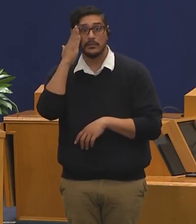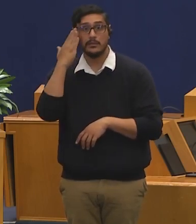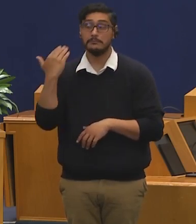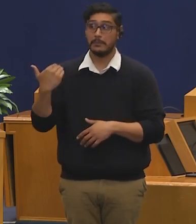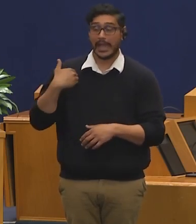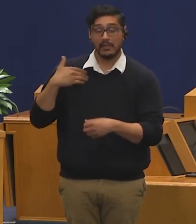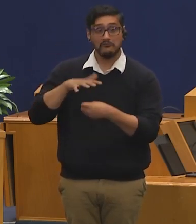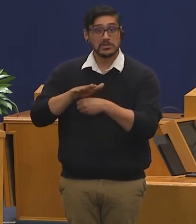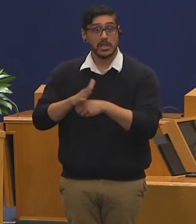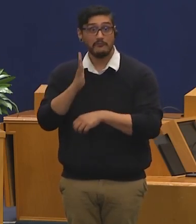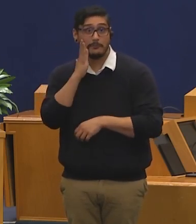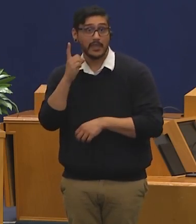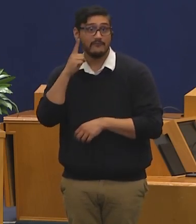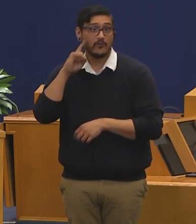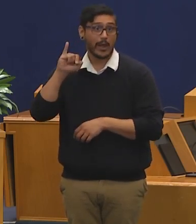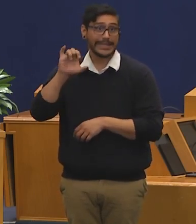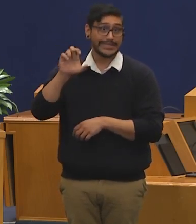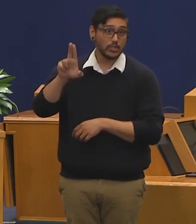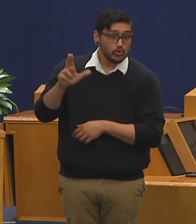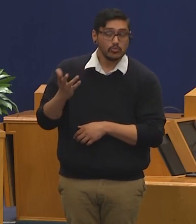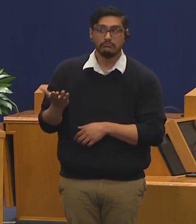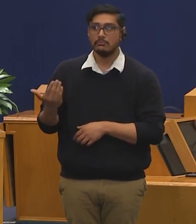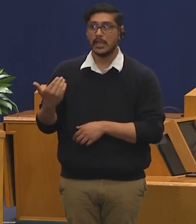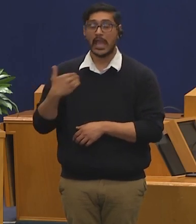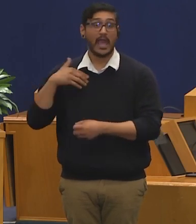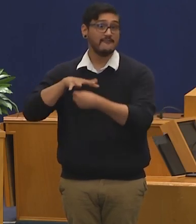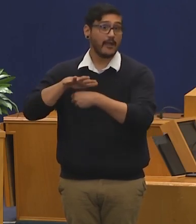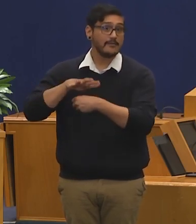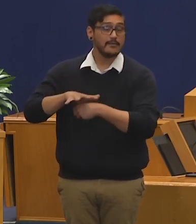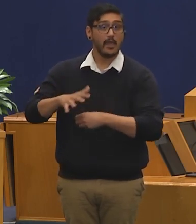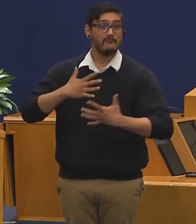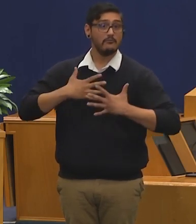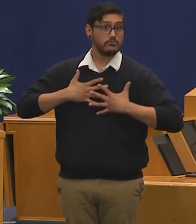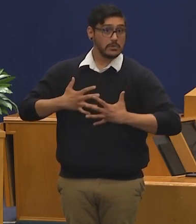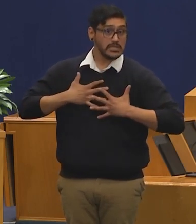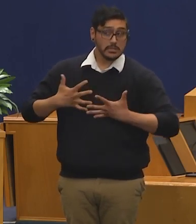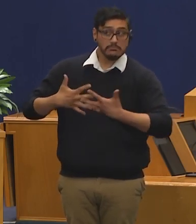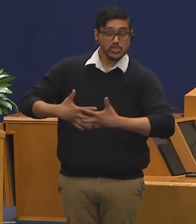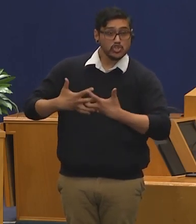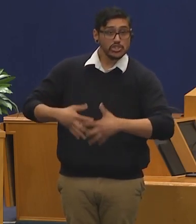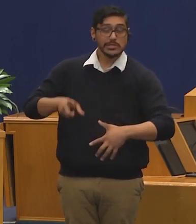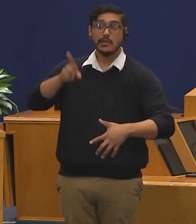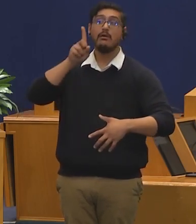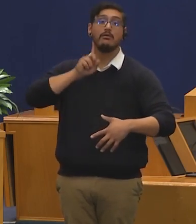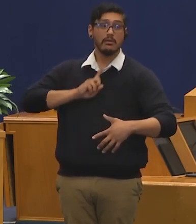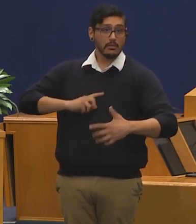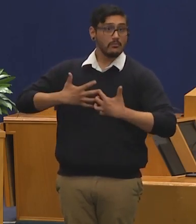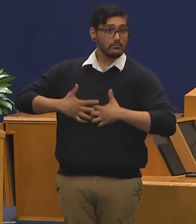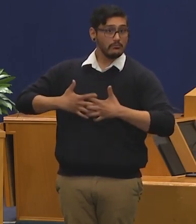intensivo, si tenemos suficientes ventiladores. Y cuando usamos el modelo,